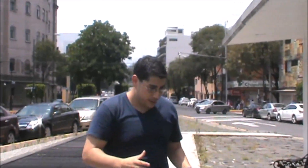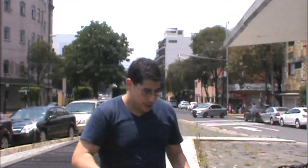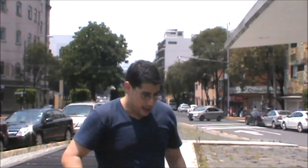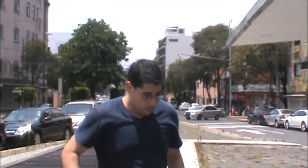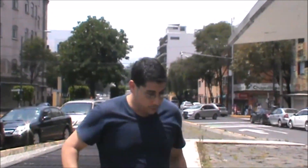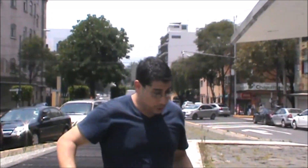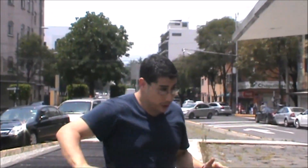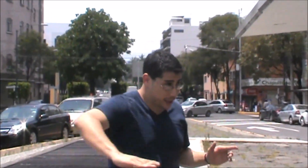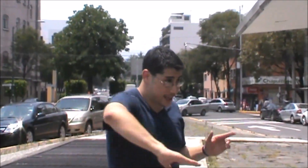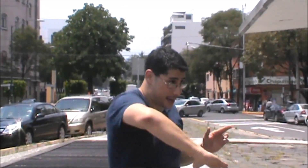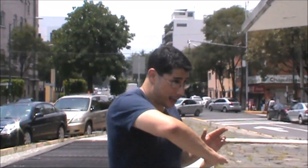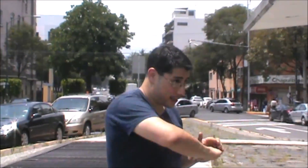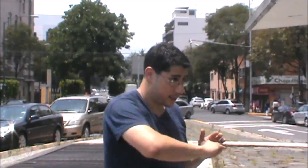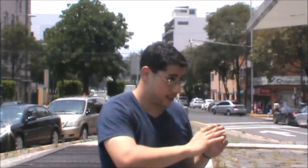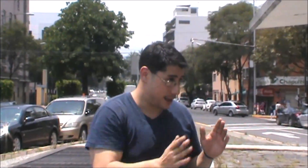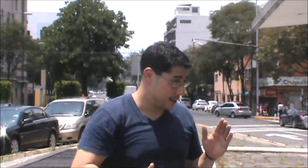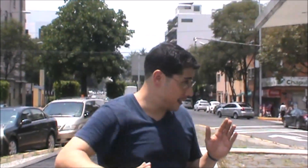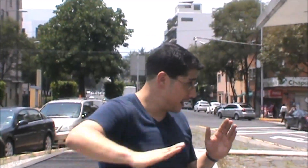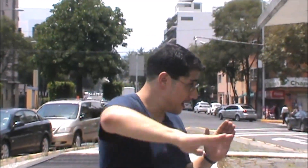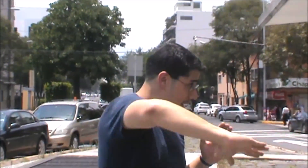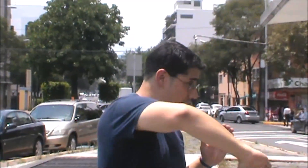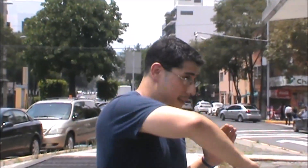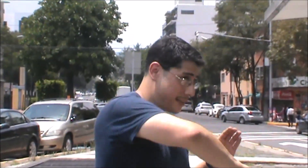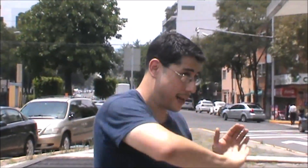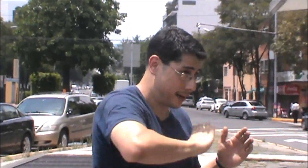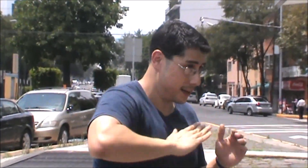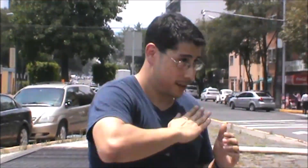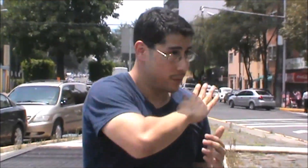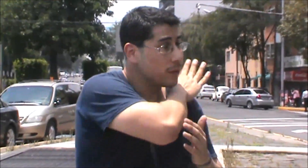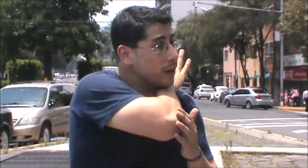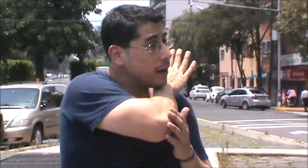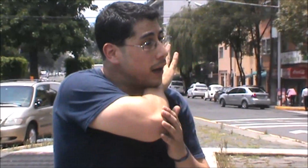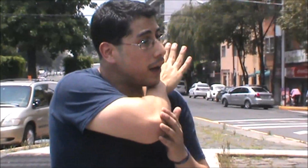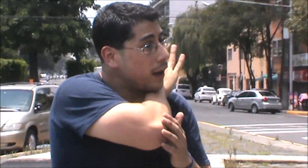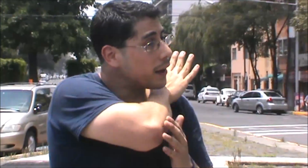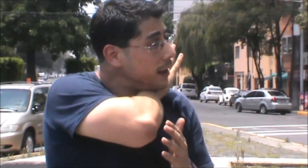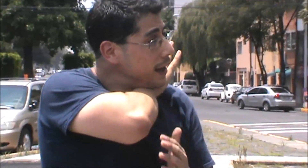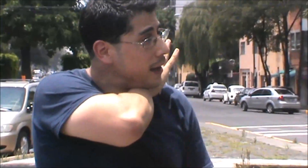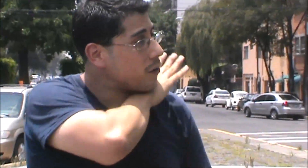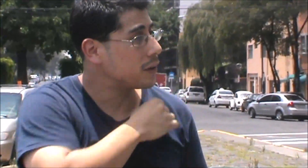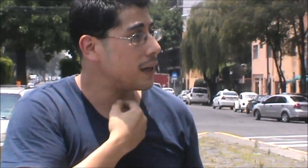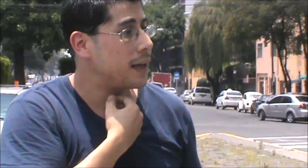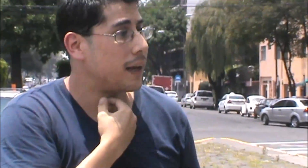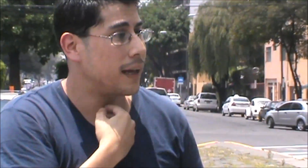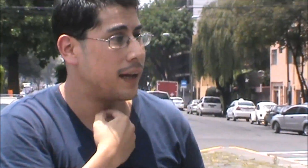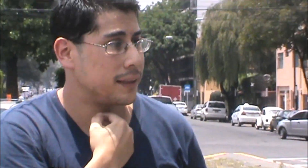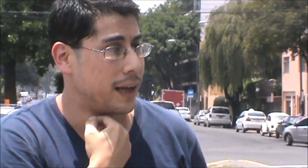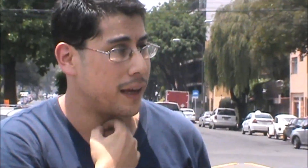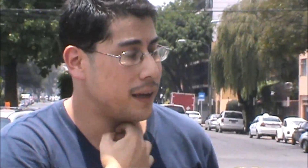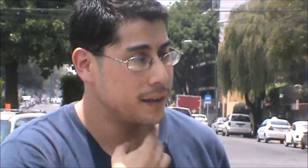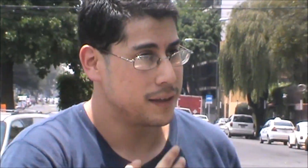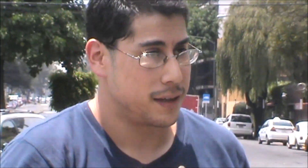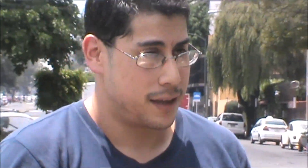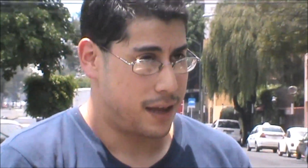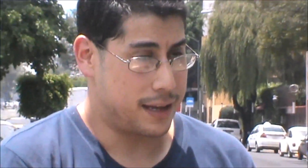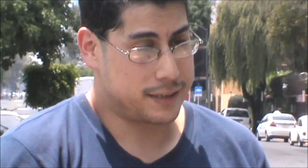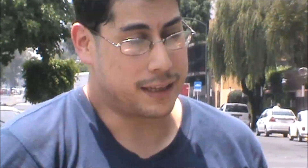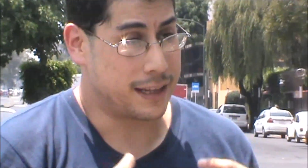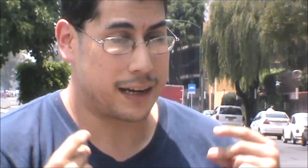al momento en que llega a hacer el cierre, ayuda a cortar la tráquea, es tener